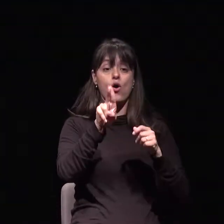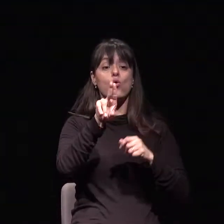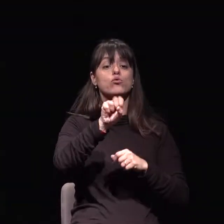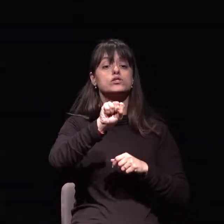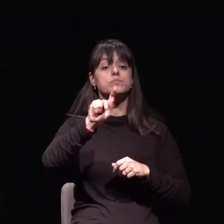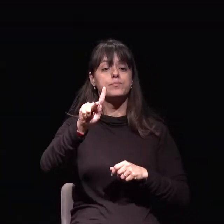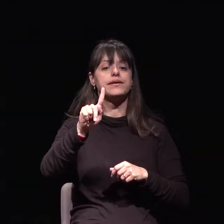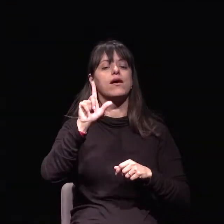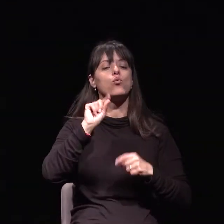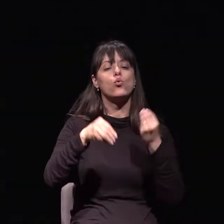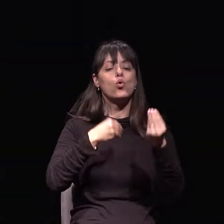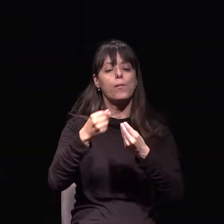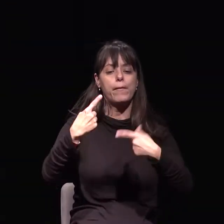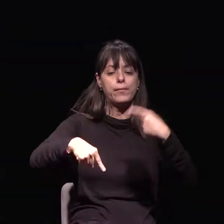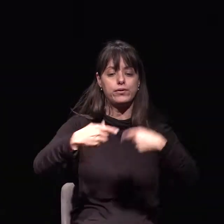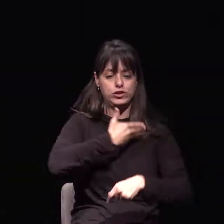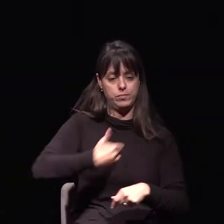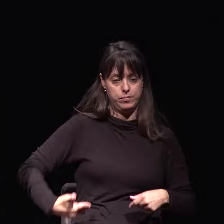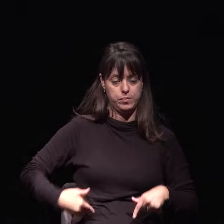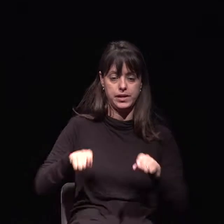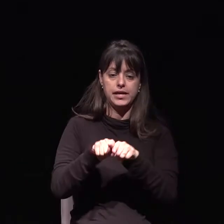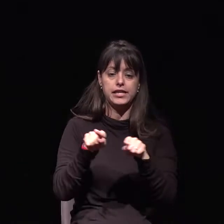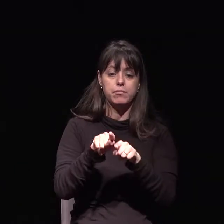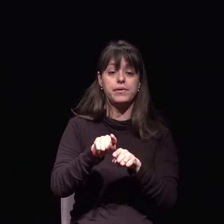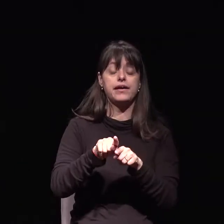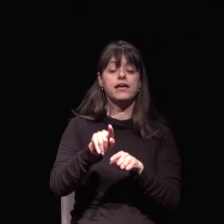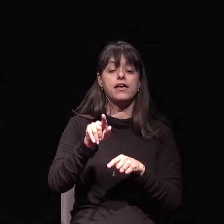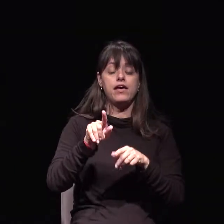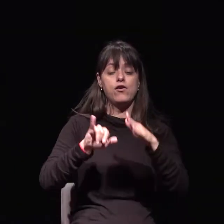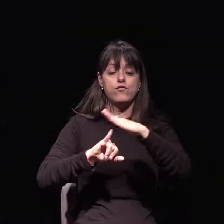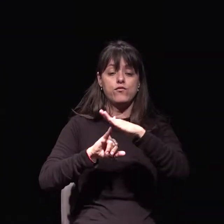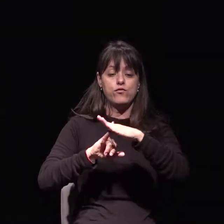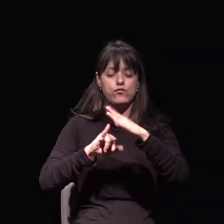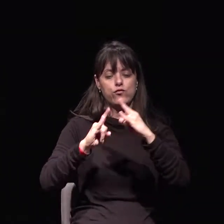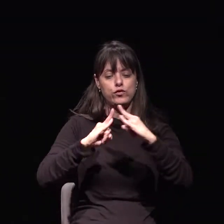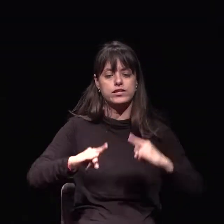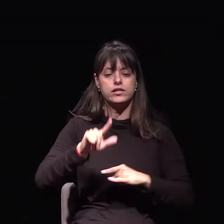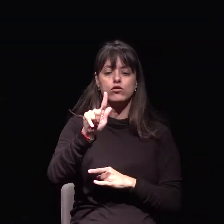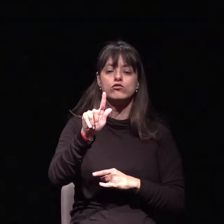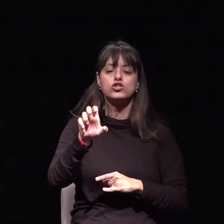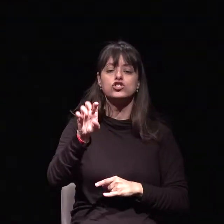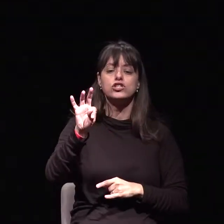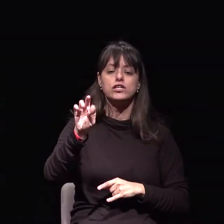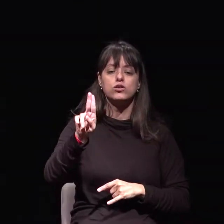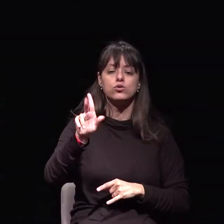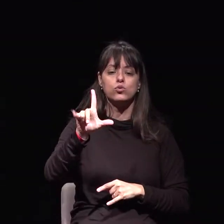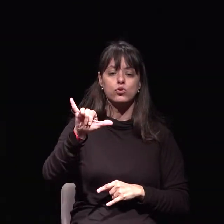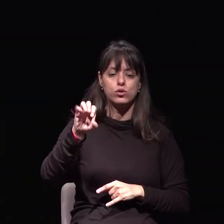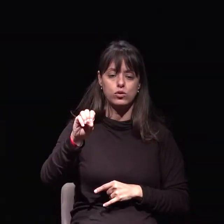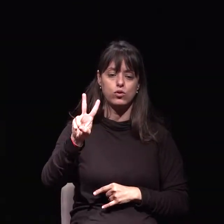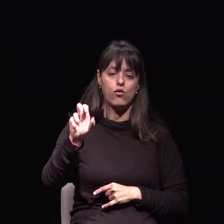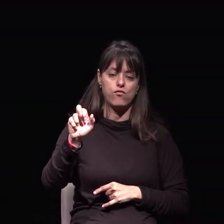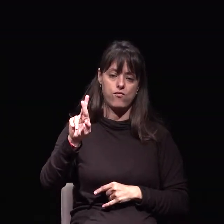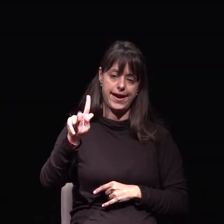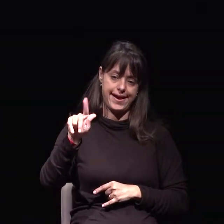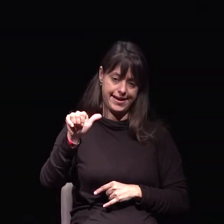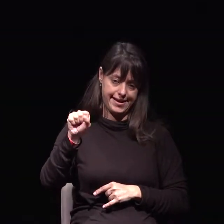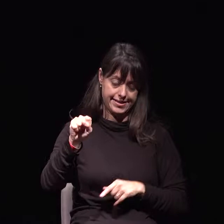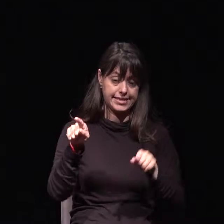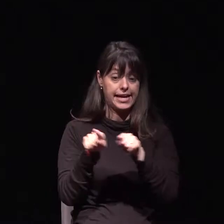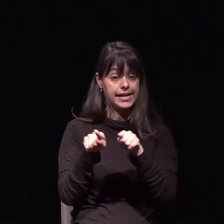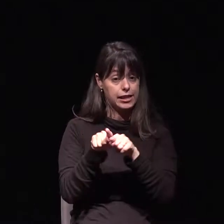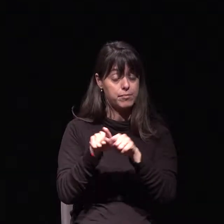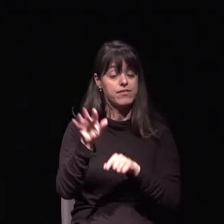em Direito pela Fundação Getúlio Vargas. Atualmente cursa o doutorado em Direitos Humanos na Faculdade de Direito da Universidade de